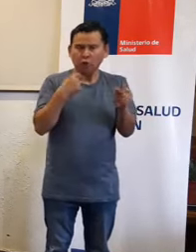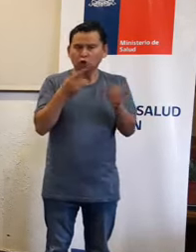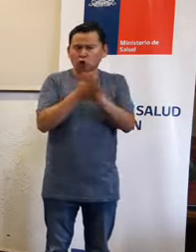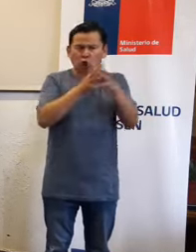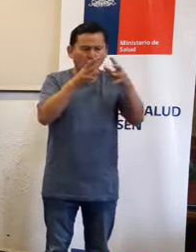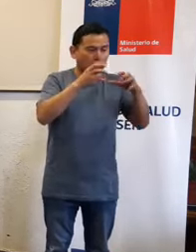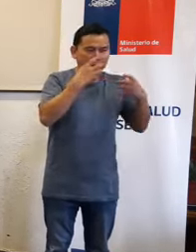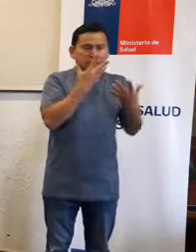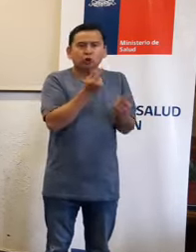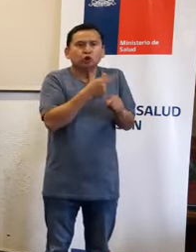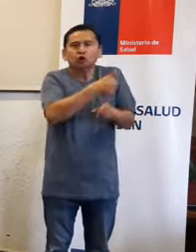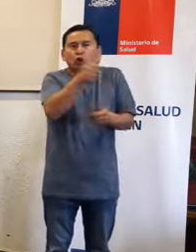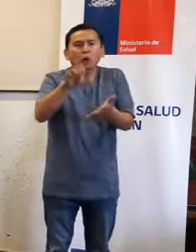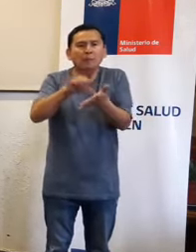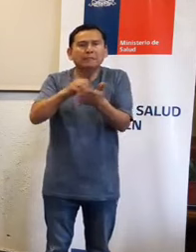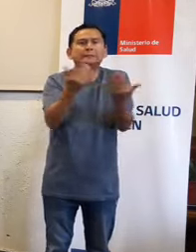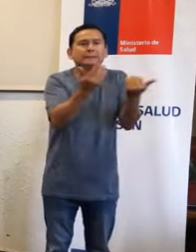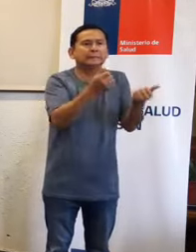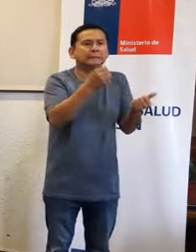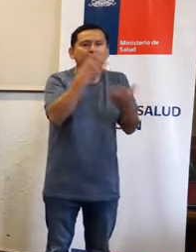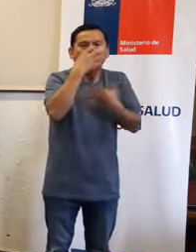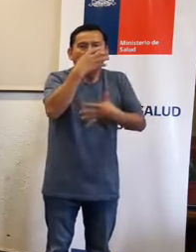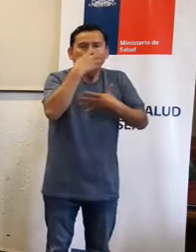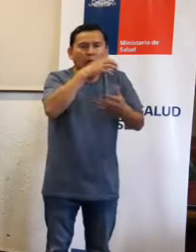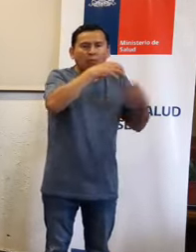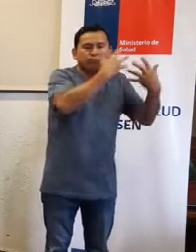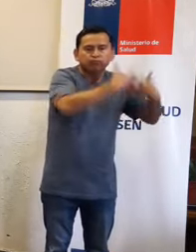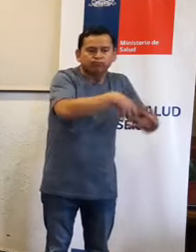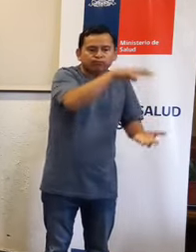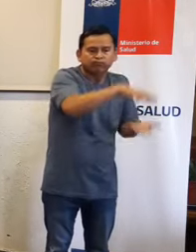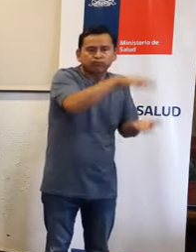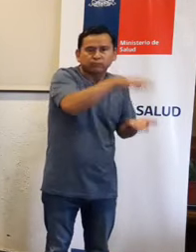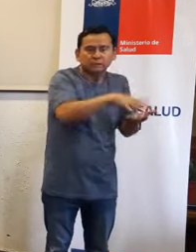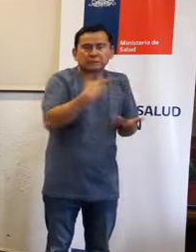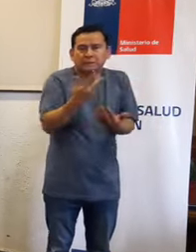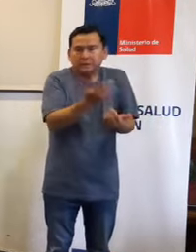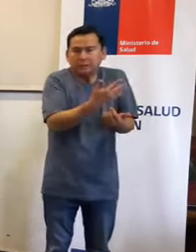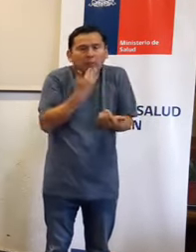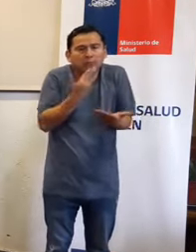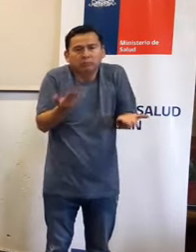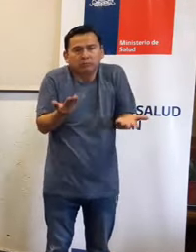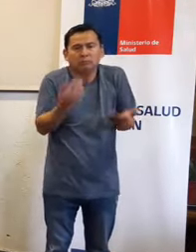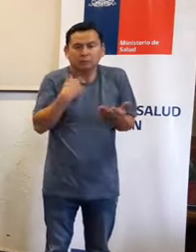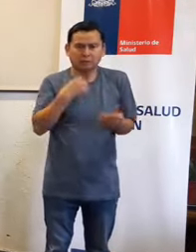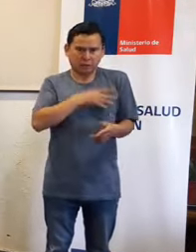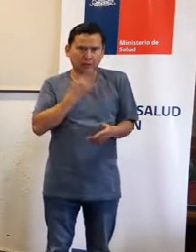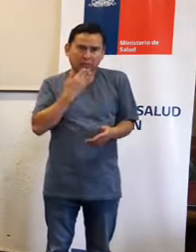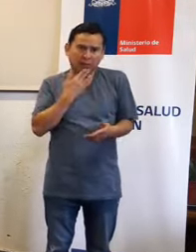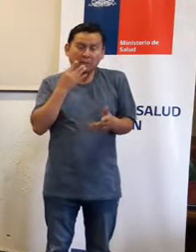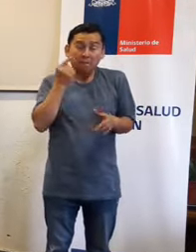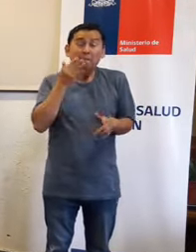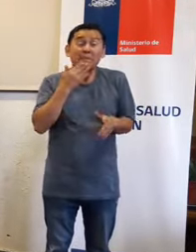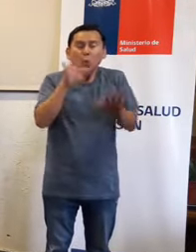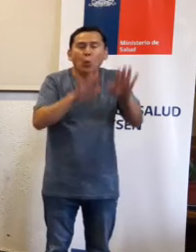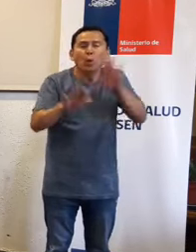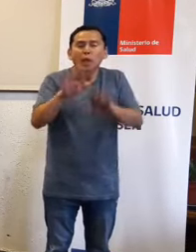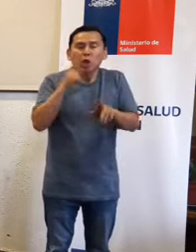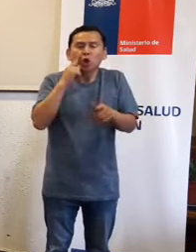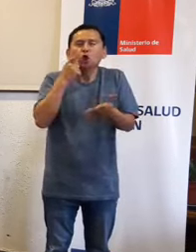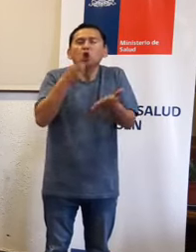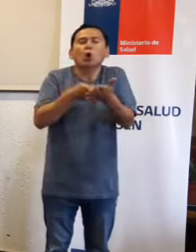equipos son requeridos por muchos países. Además, hemos tenido que tener el cuidado de comprar